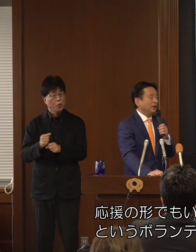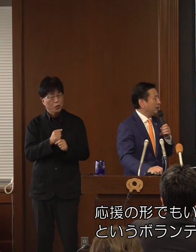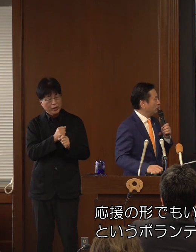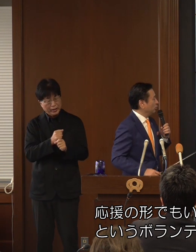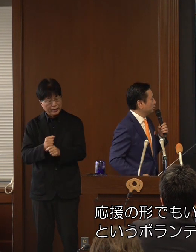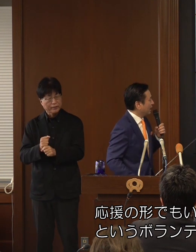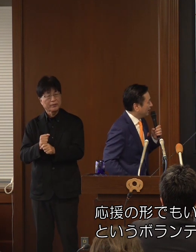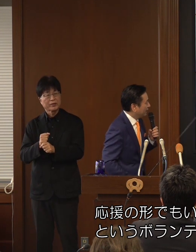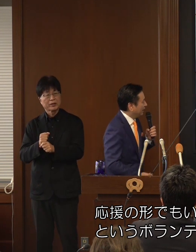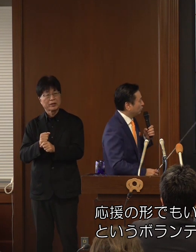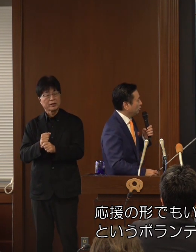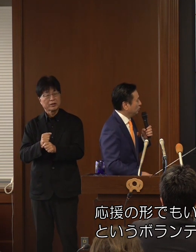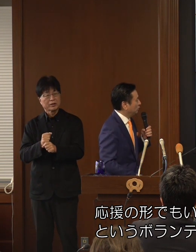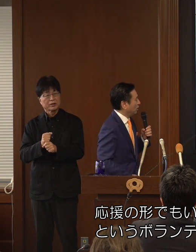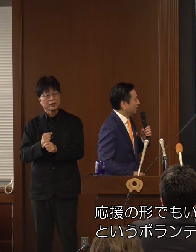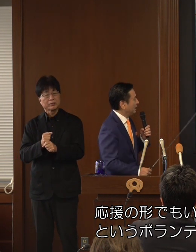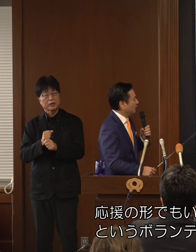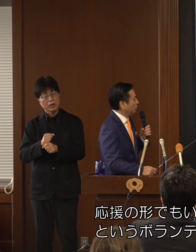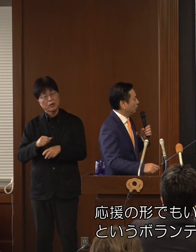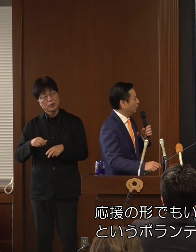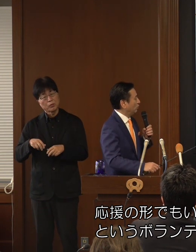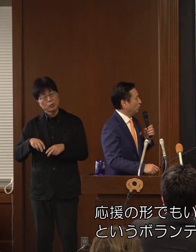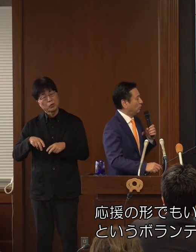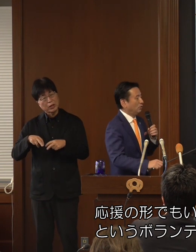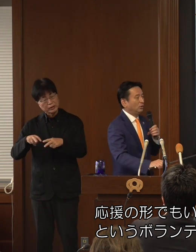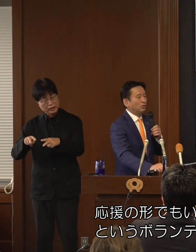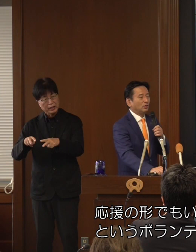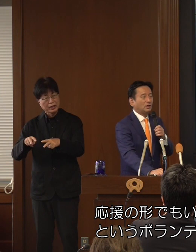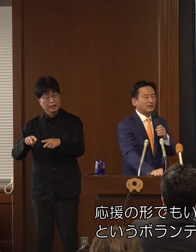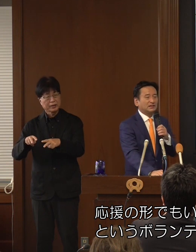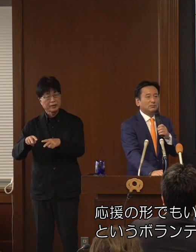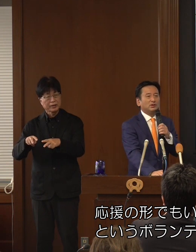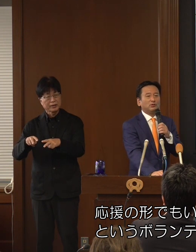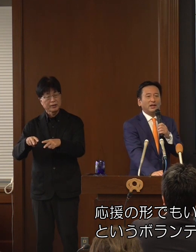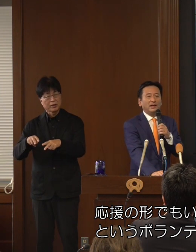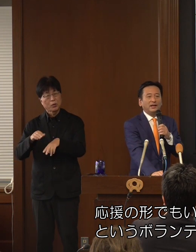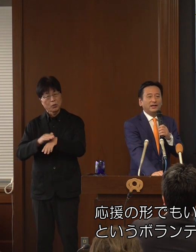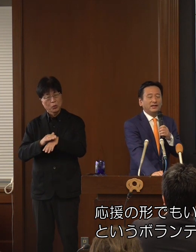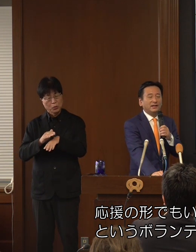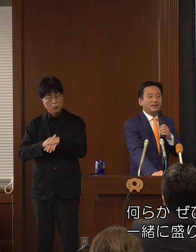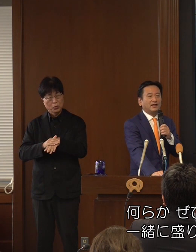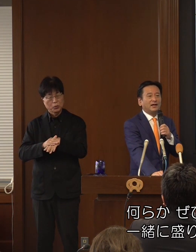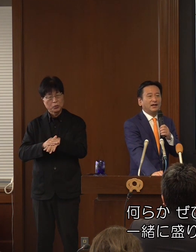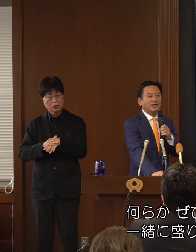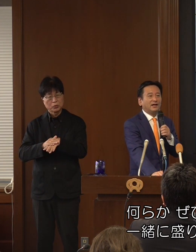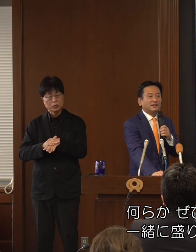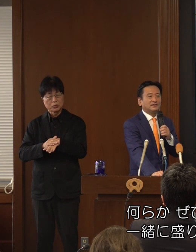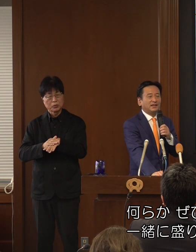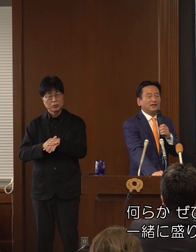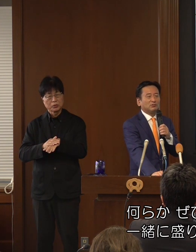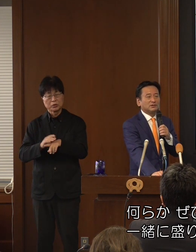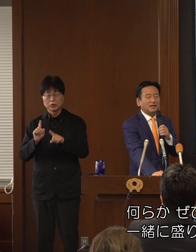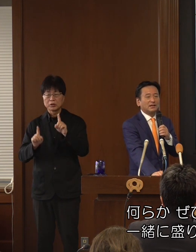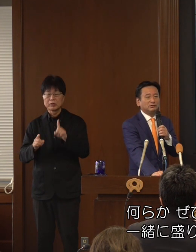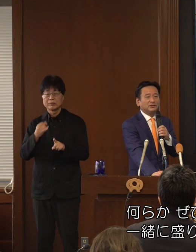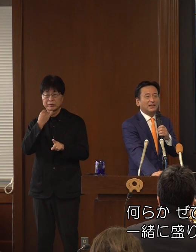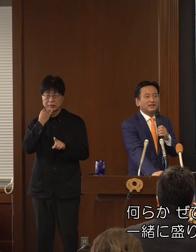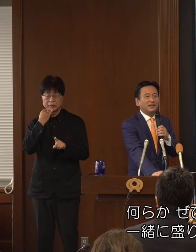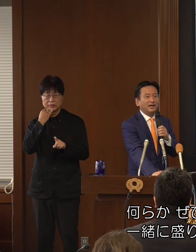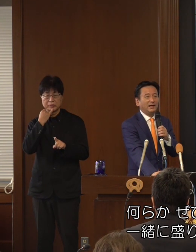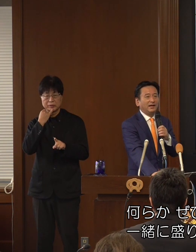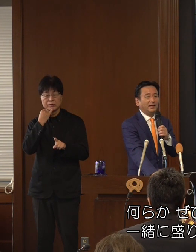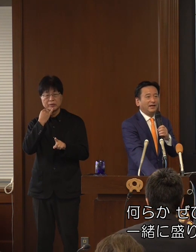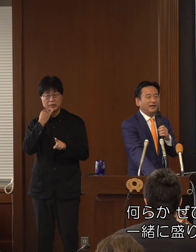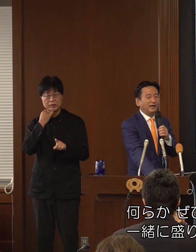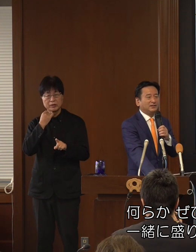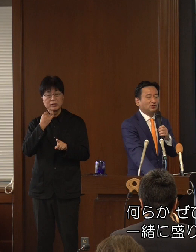し、こういうサガンティアというボランティアの形でもいいので、何らかぜひ参画いただ